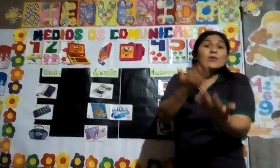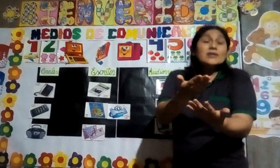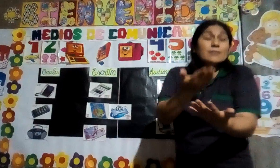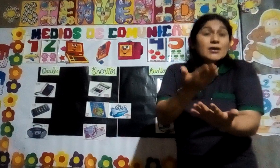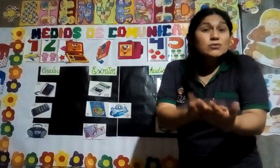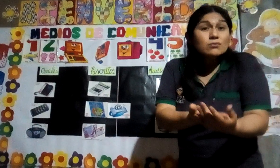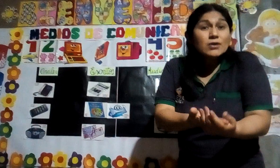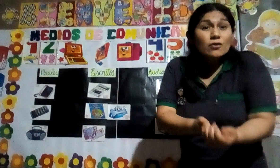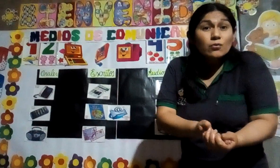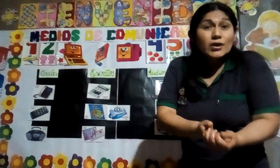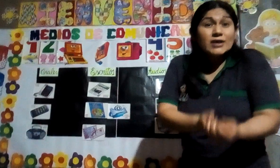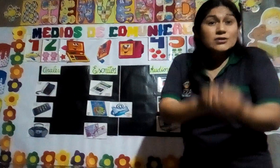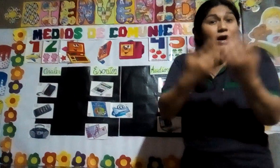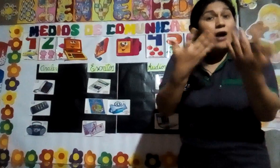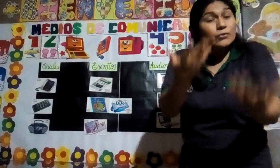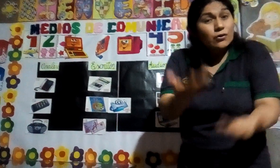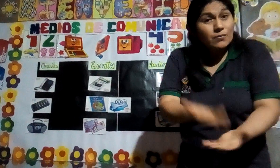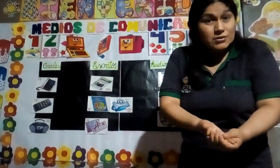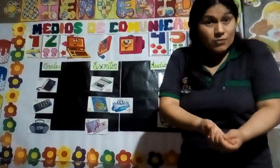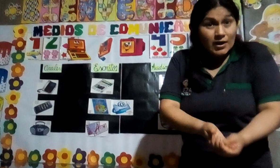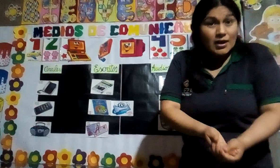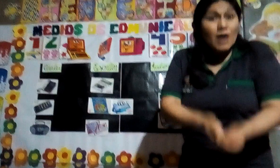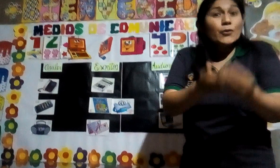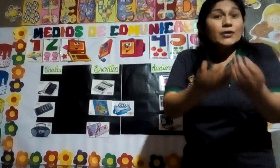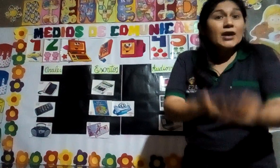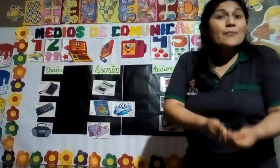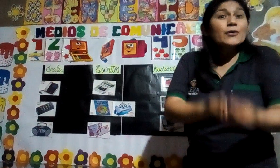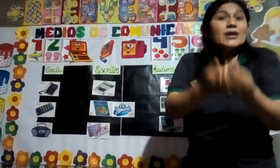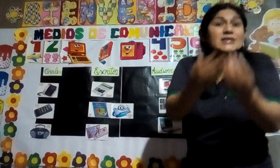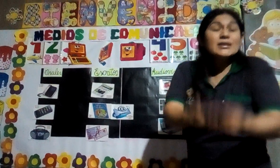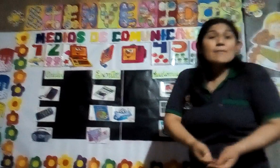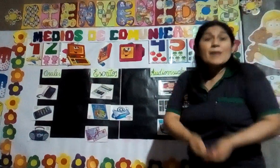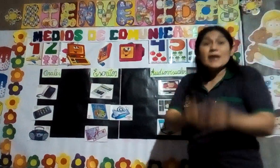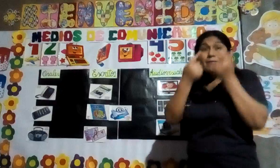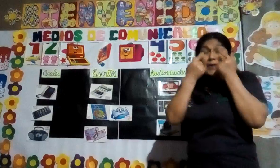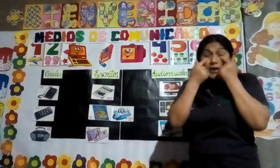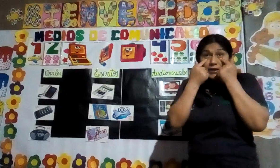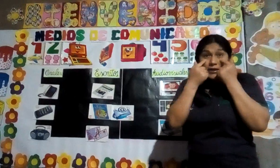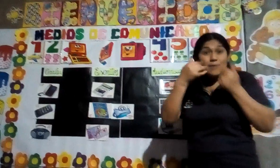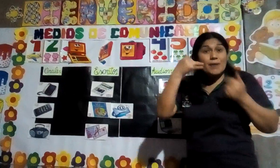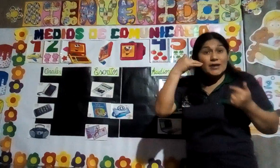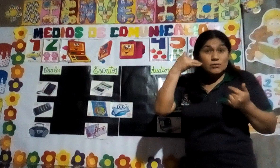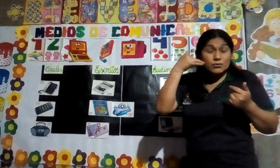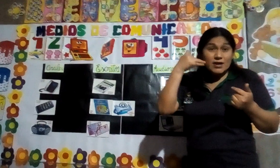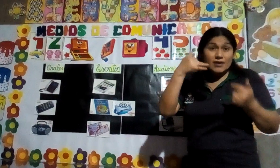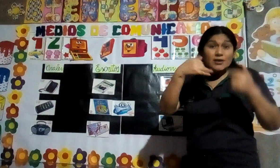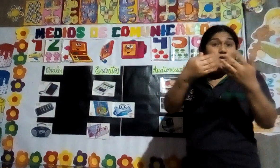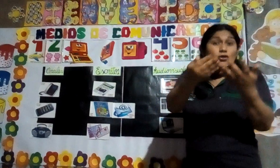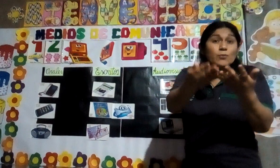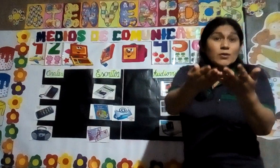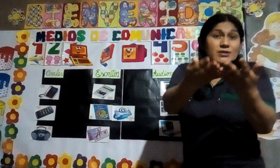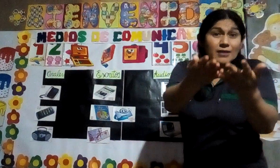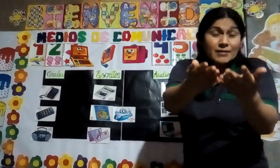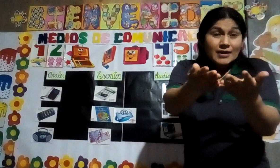celular también es un medio de comunicación audiovisual. ¿Por qué? Porque sirve para ver y para escuchar. Yo puedo hacer mi